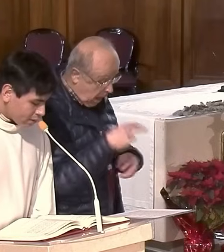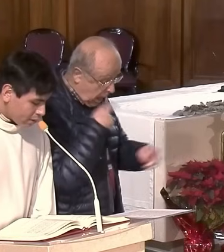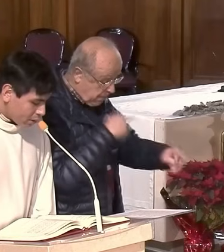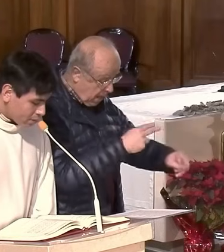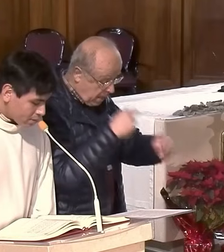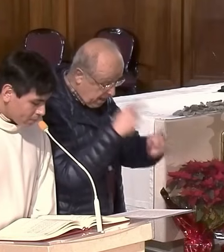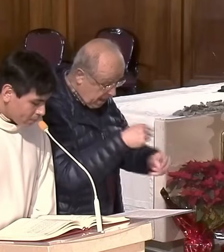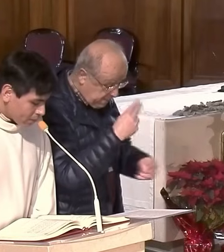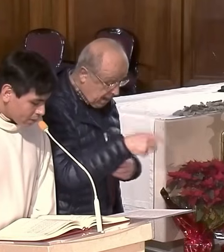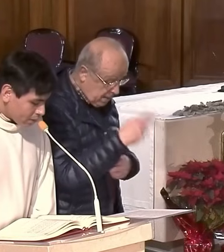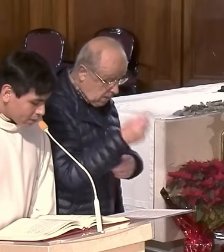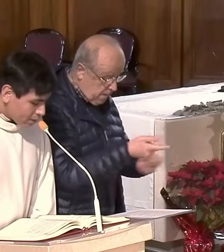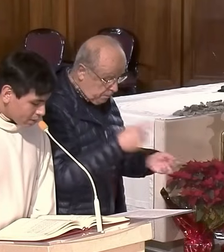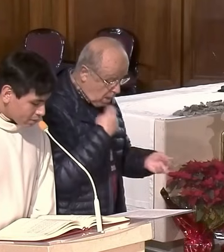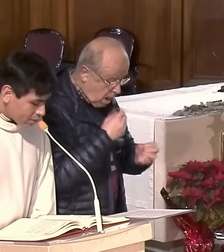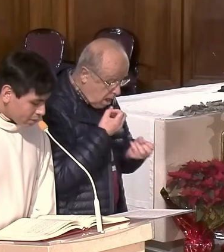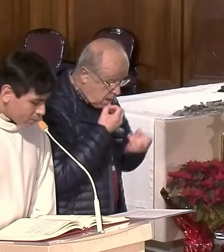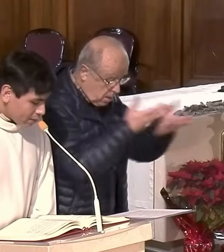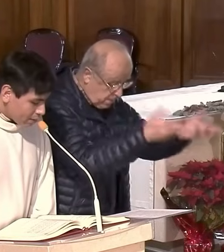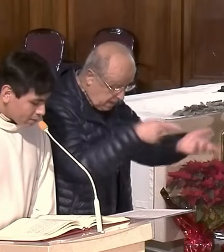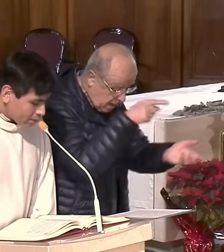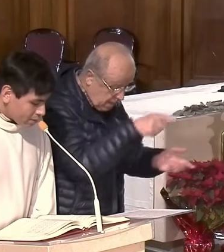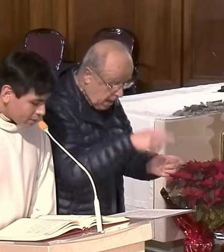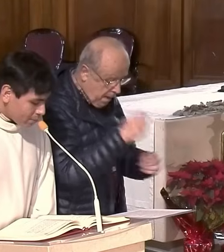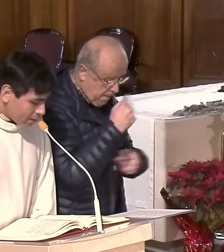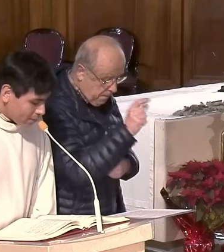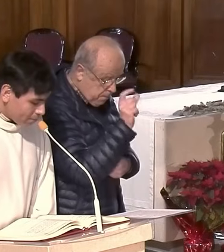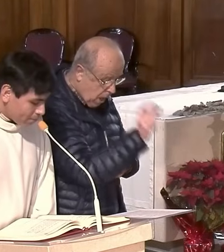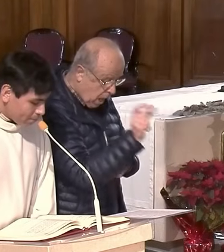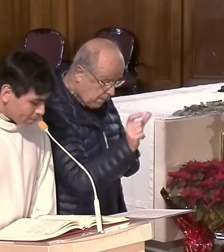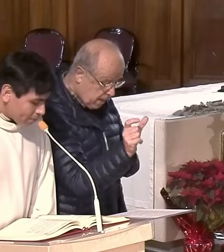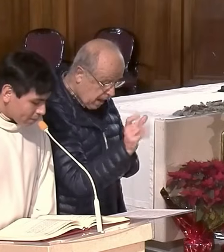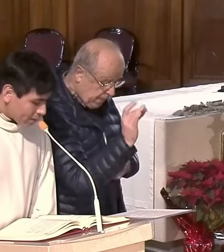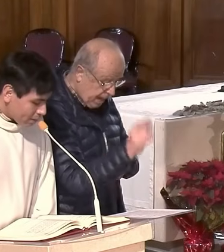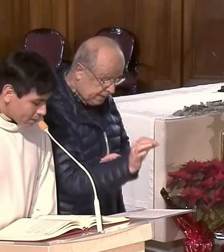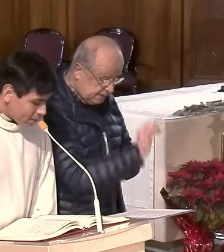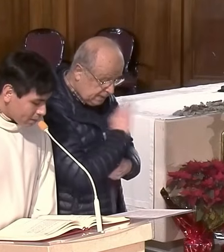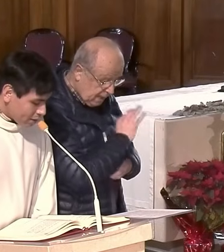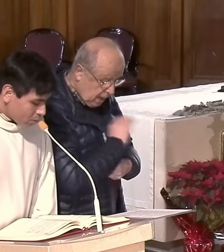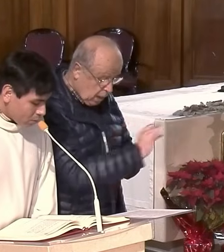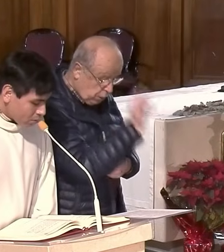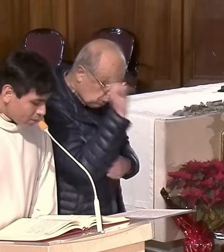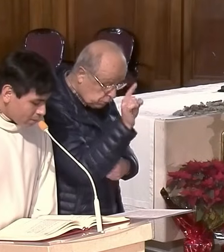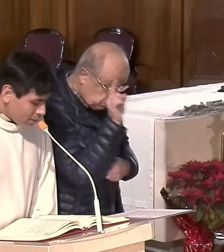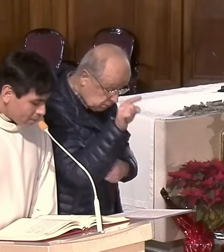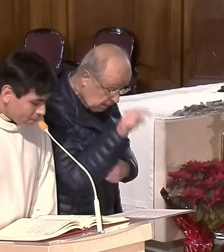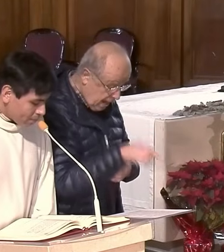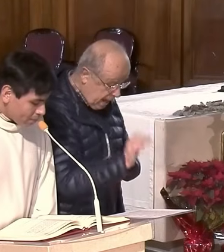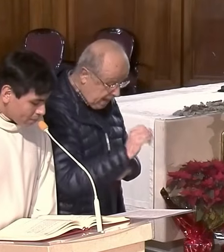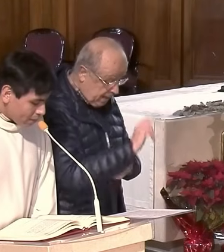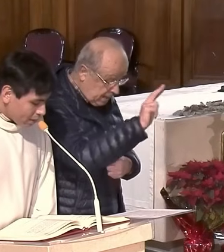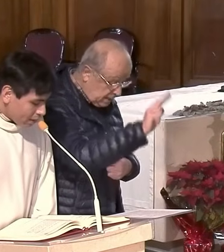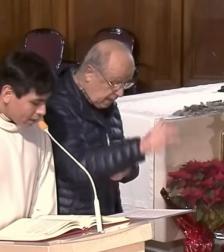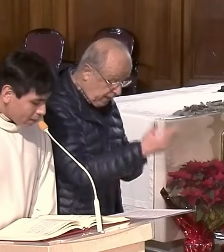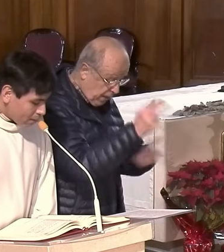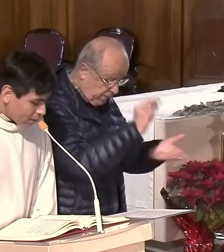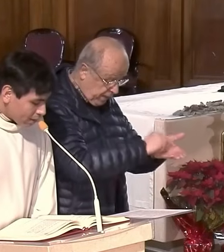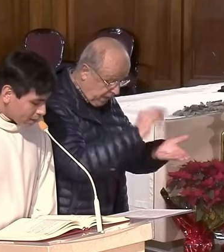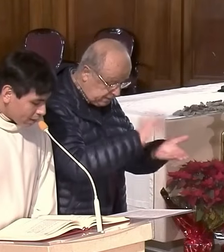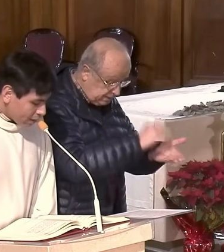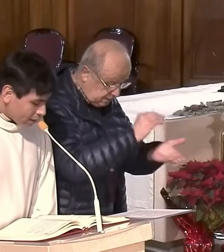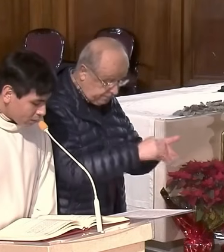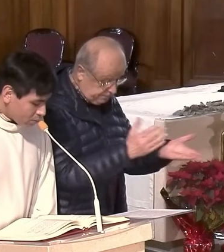veces anteriores: Samuel, Samuel. Respondió Samuel: